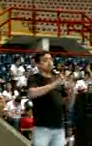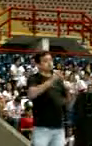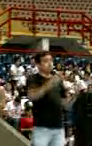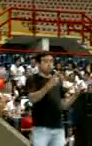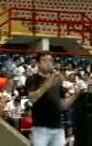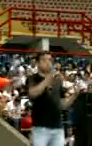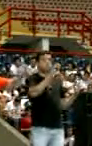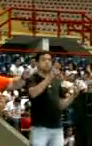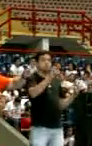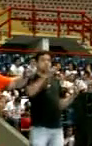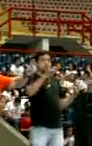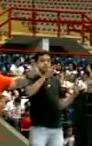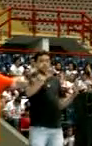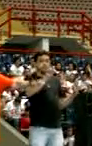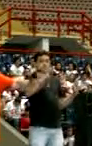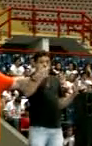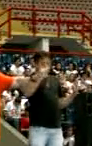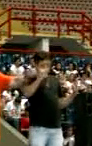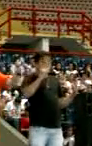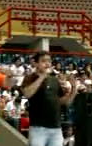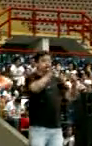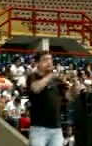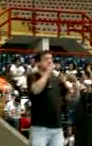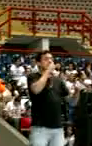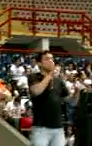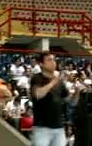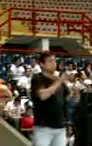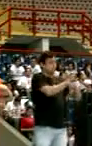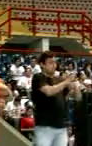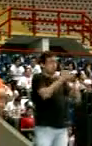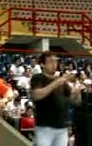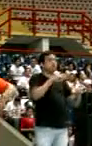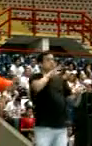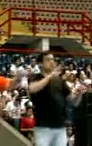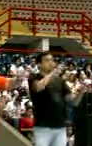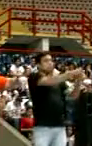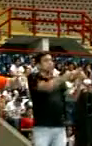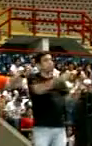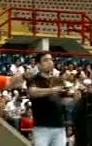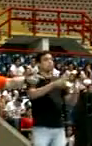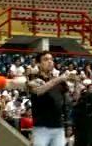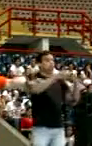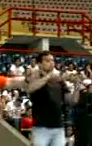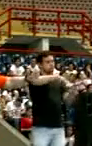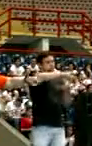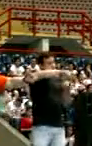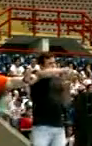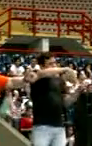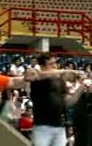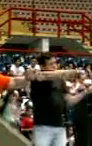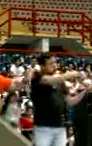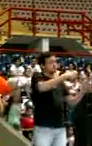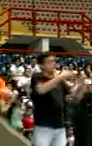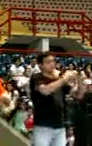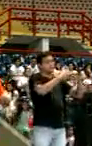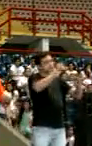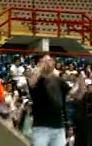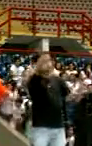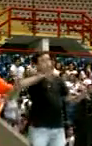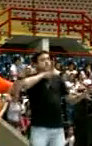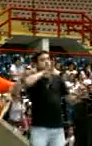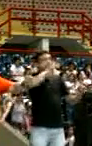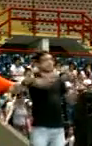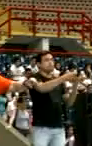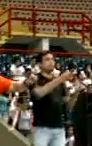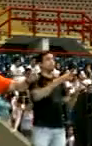burguesia. Essa burguesia não queria pagar impostos. Aí ela fazia revoltas para a cidade não ter que pagar